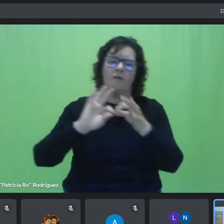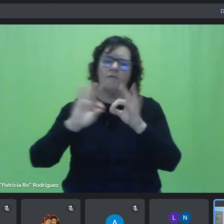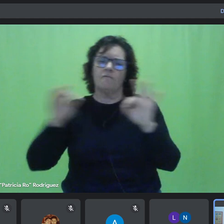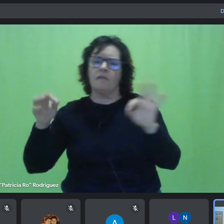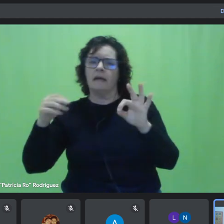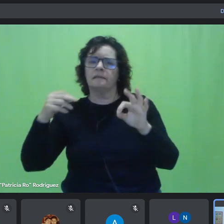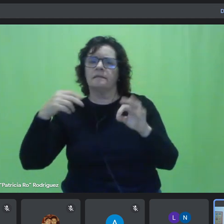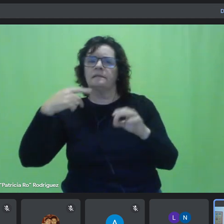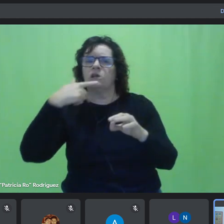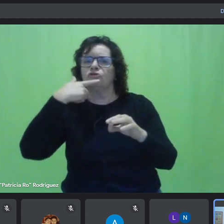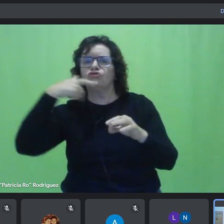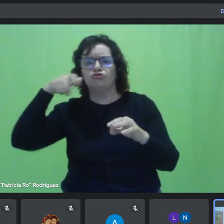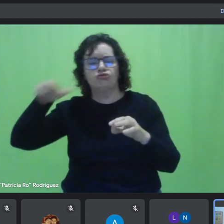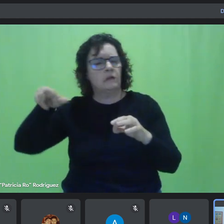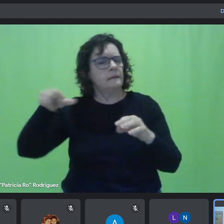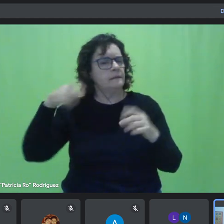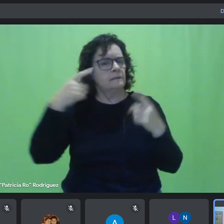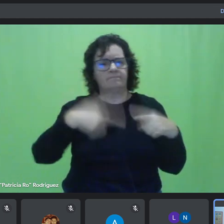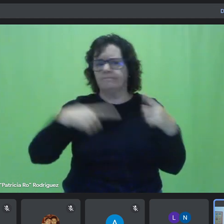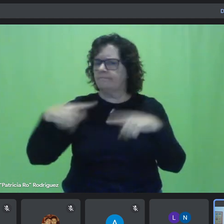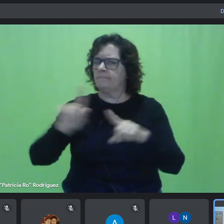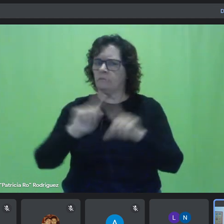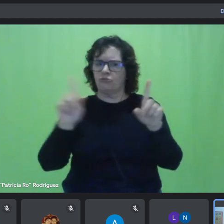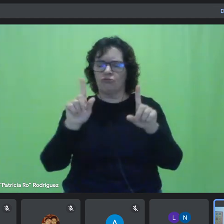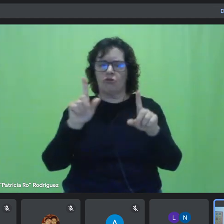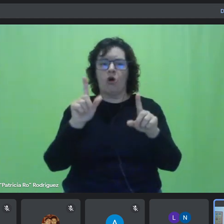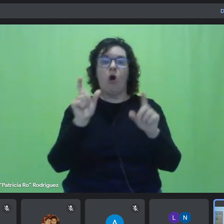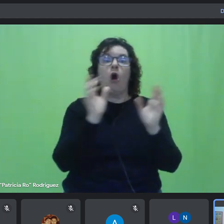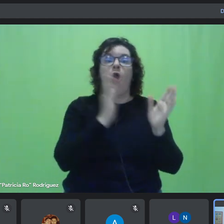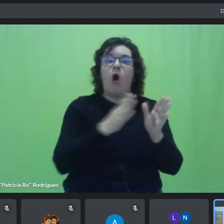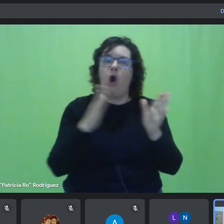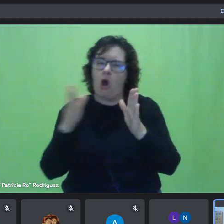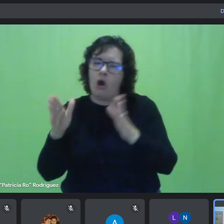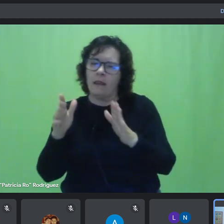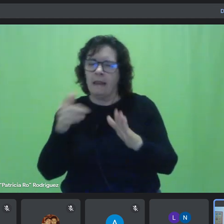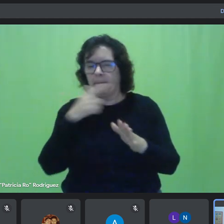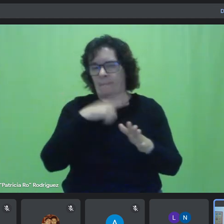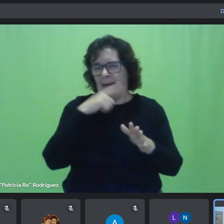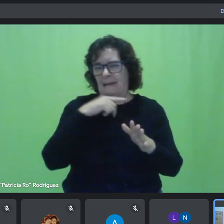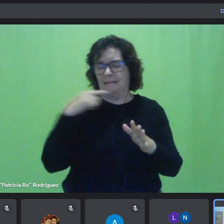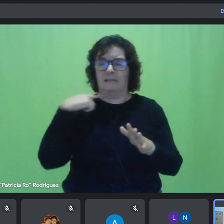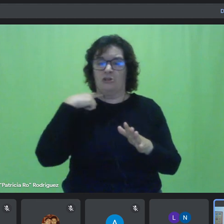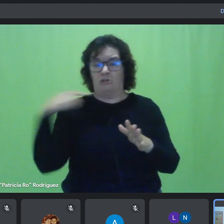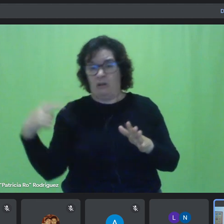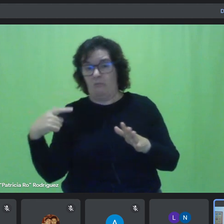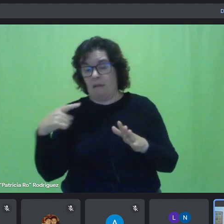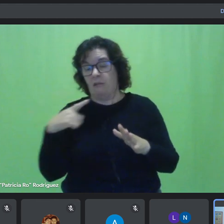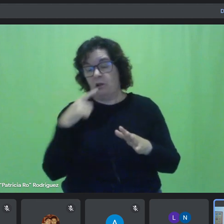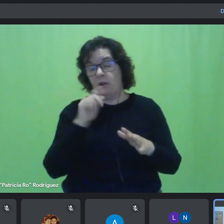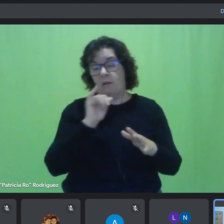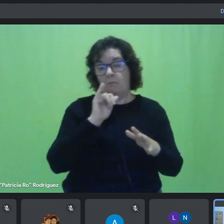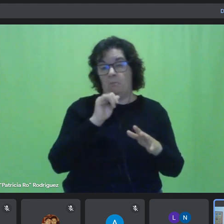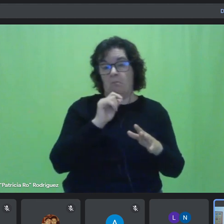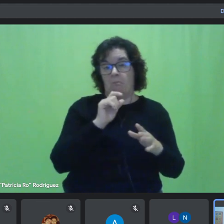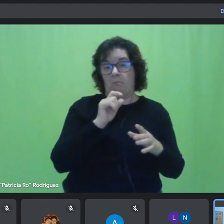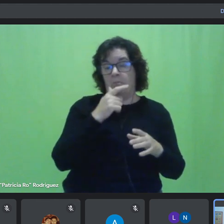lee es similar al del castellano. Simplemente lo que tenemos que recordar